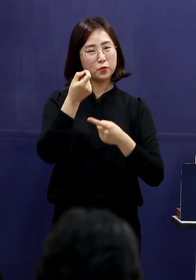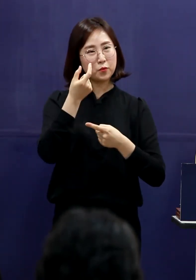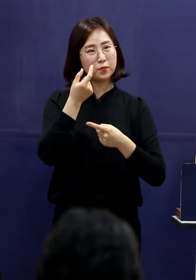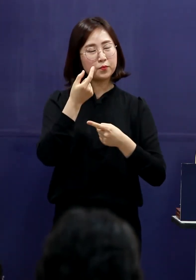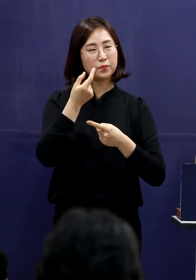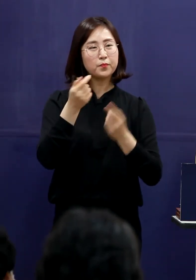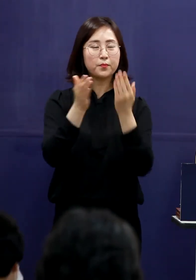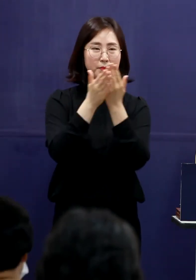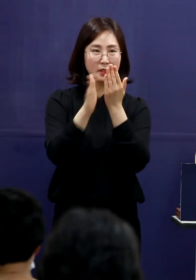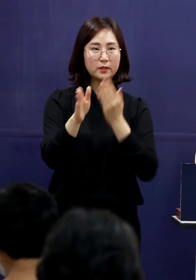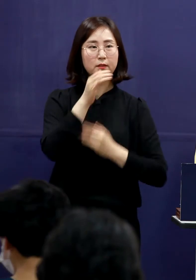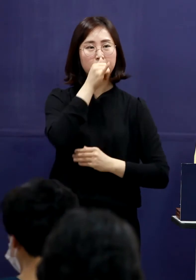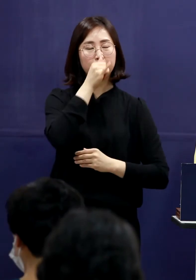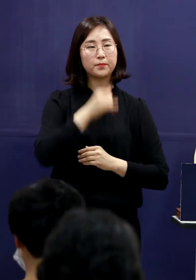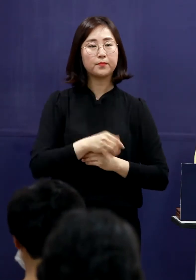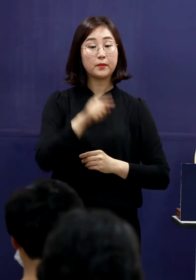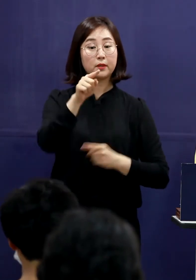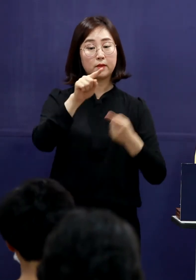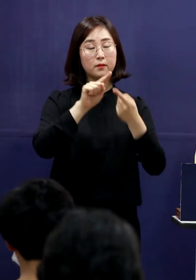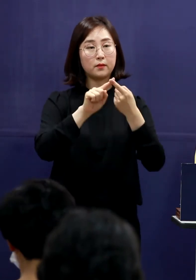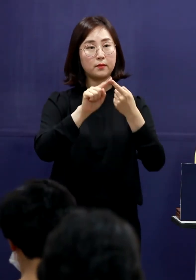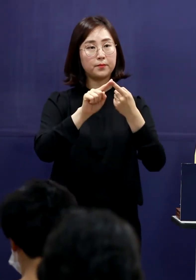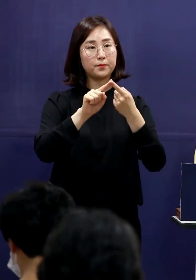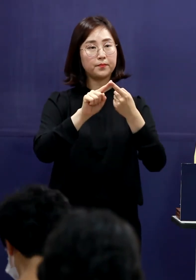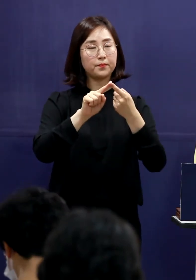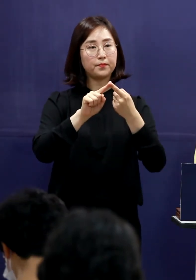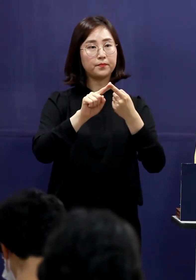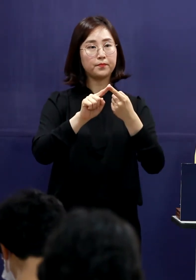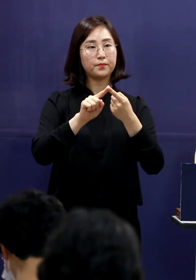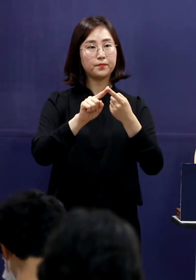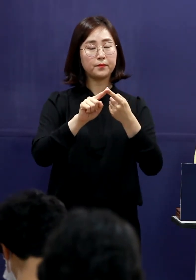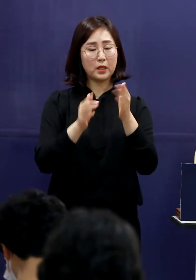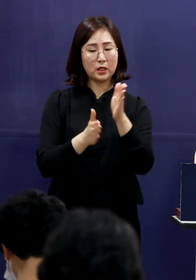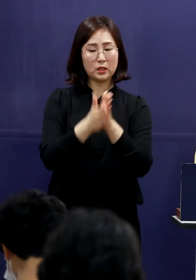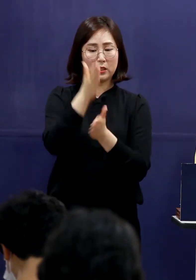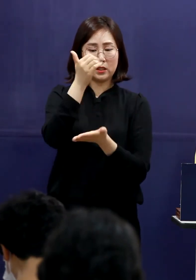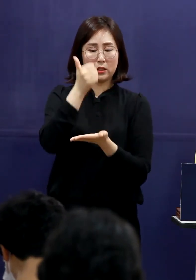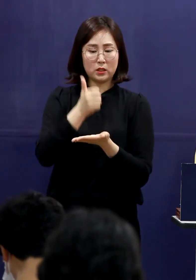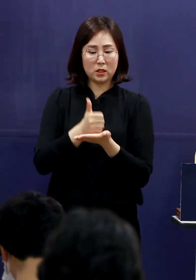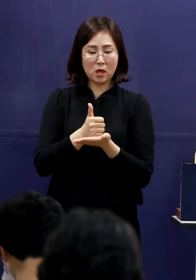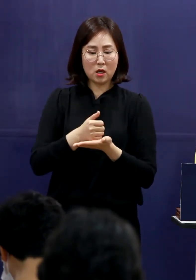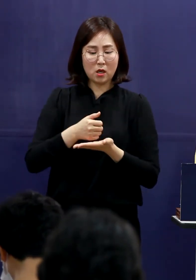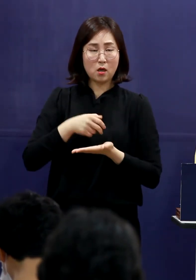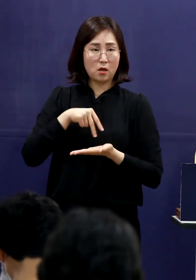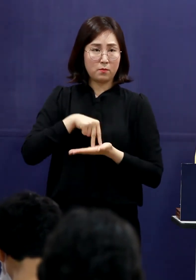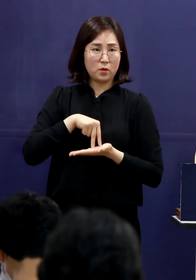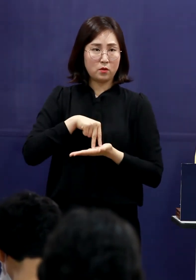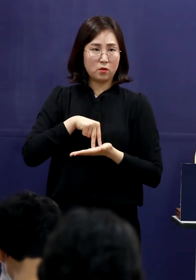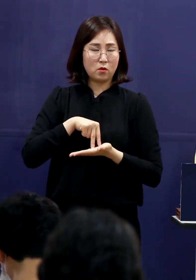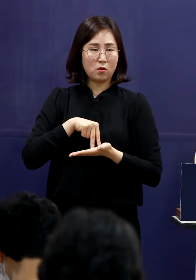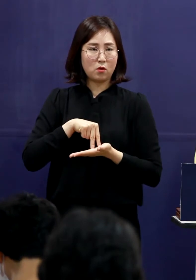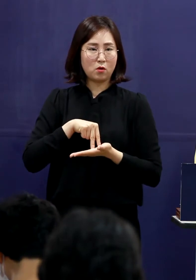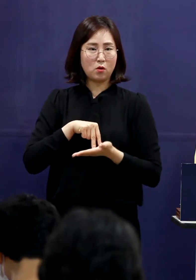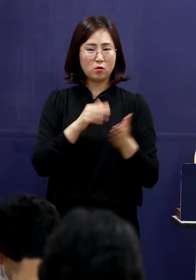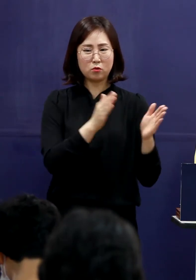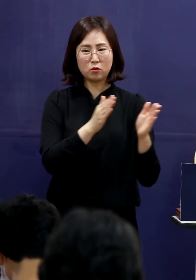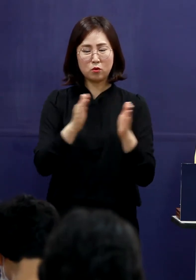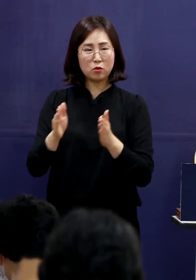이견이 많이 있어서 이 부분은 이제 제가 그것까지는 다 좀 정리하기는 어렵고 그래서 다음